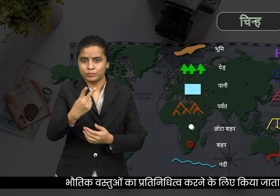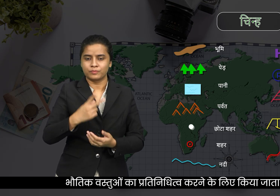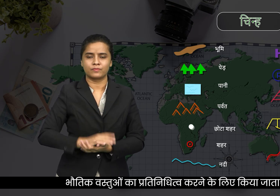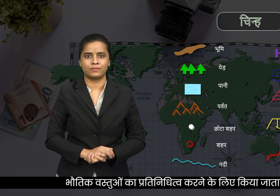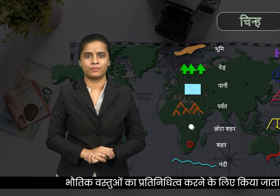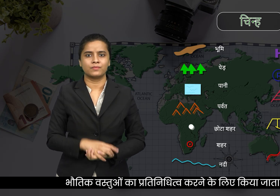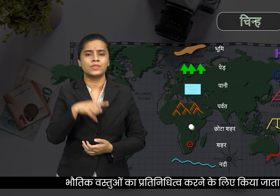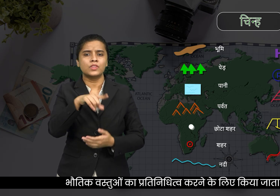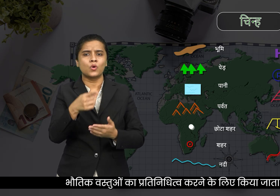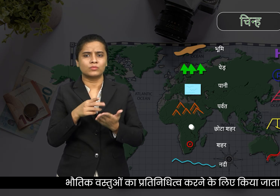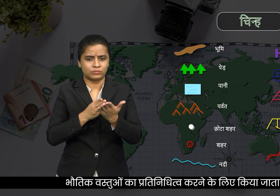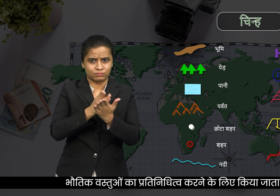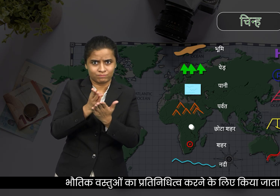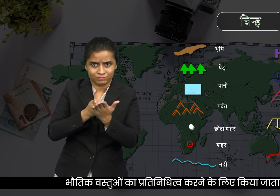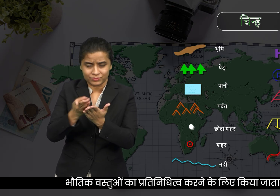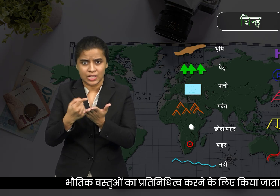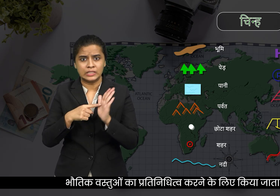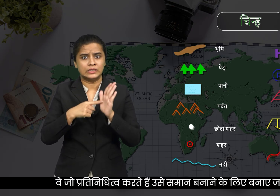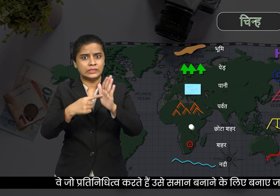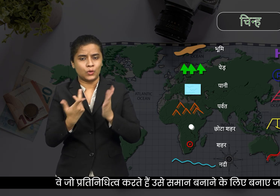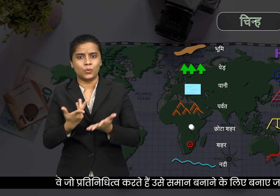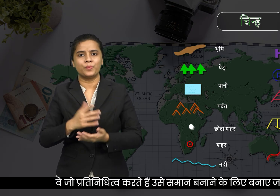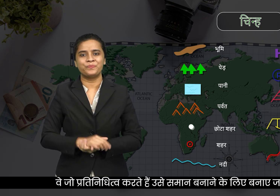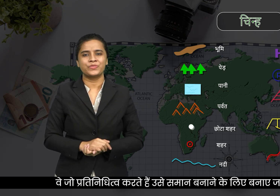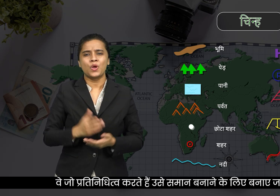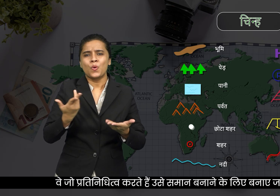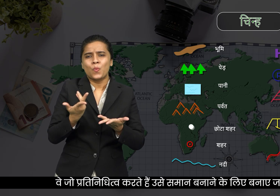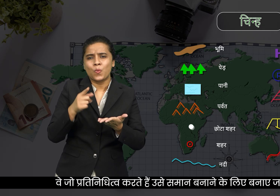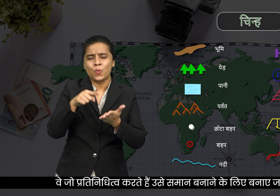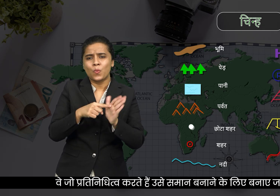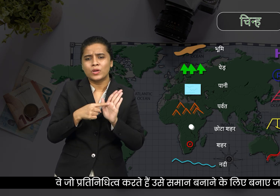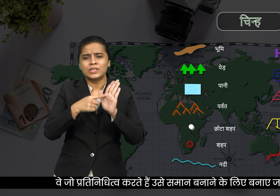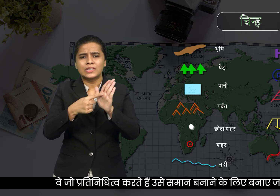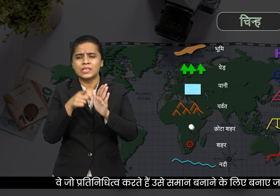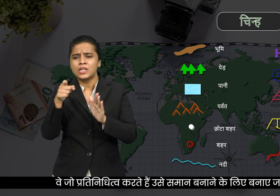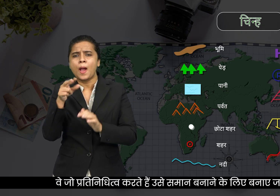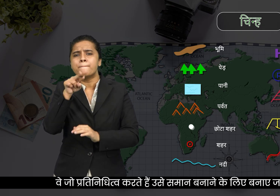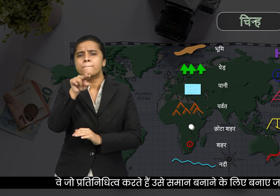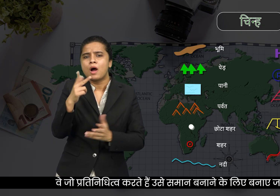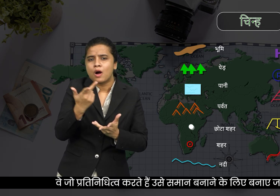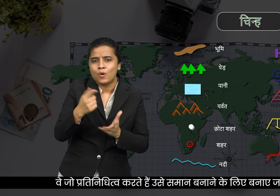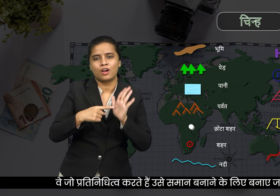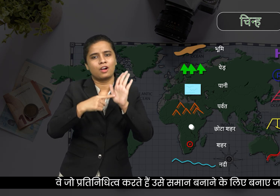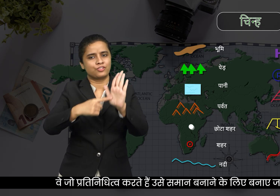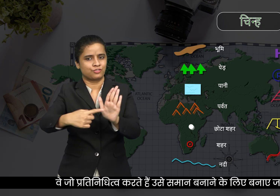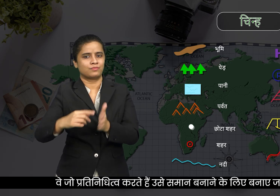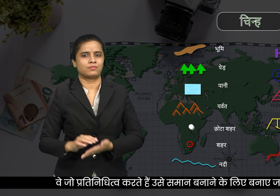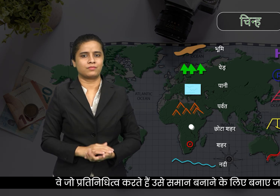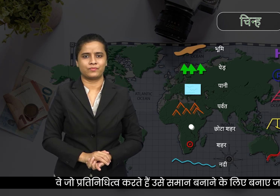करने के लिए किया जाता है। वे जो प्रतिनिधित्व करते हैं उसे समान बनाने के लिए